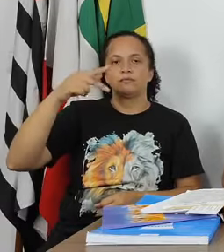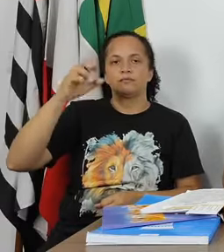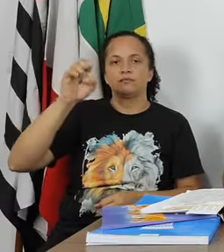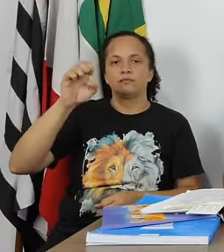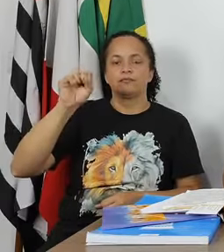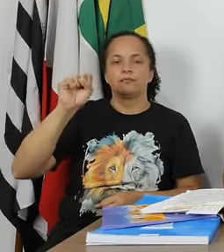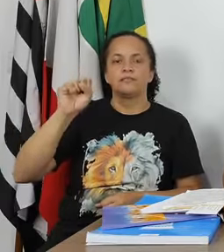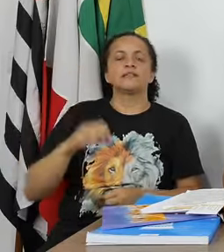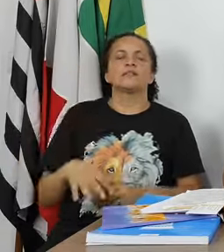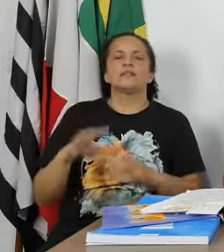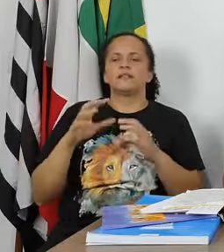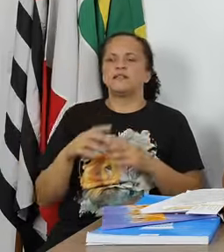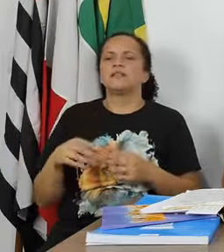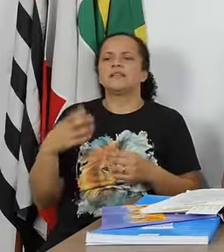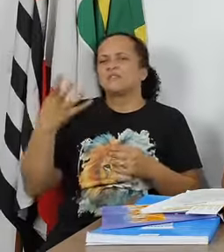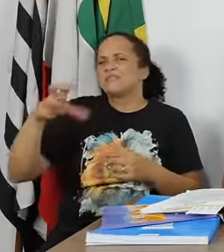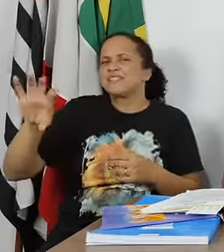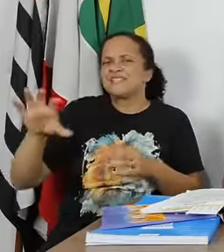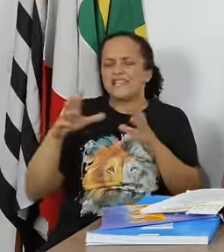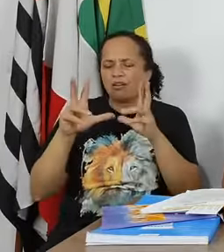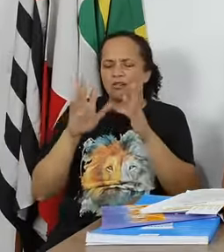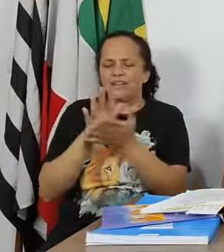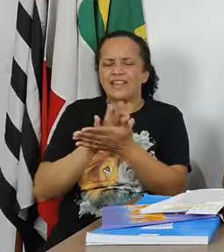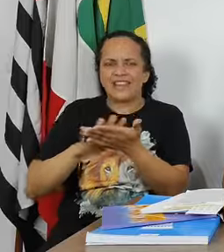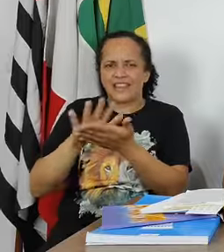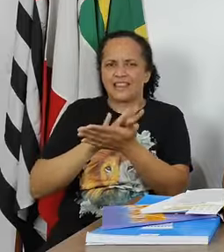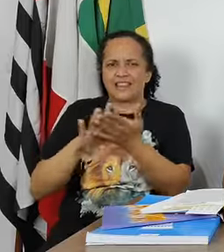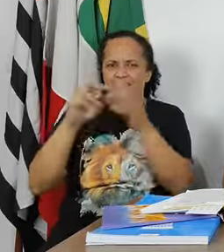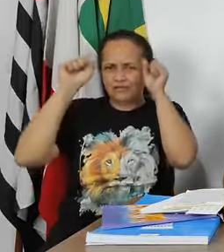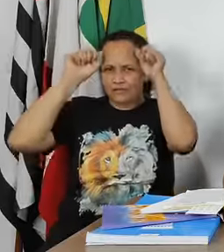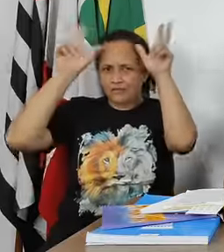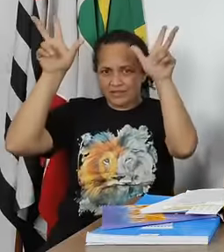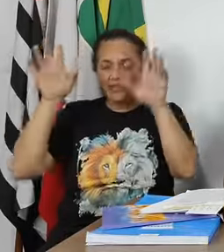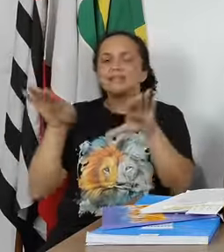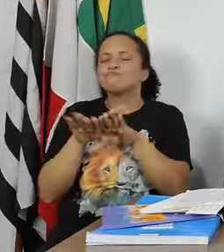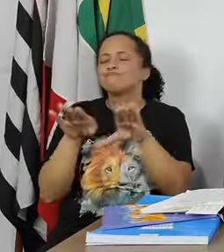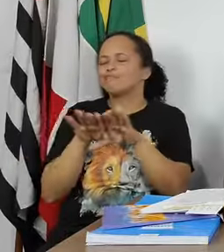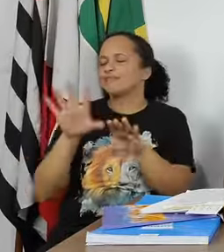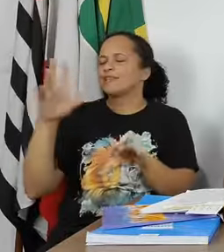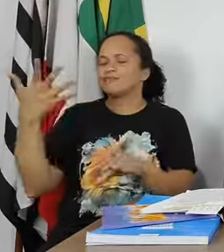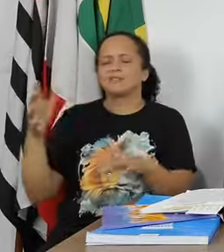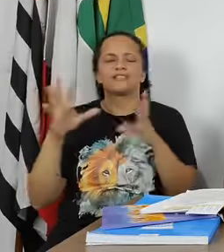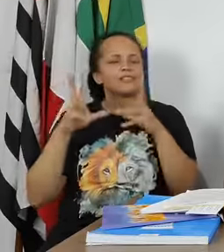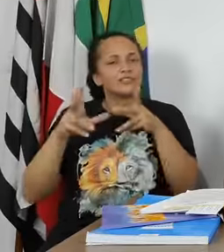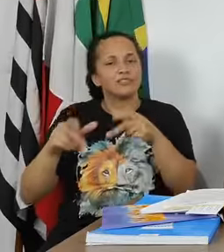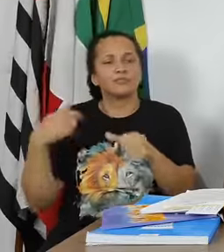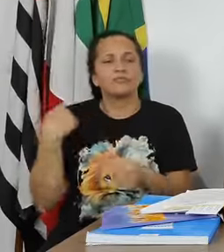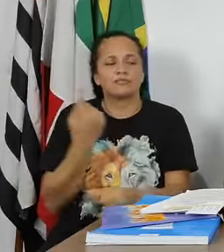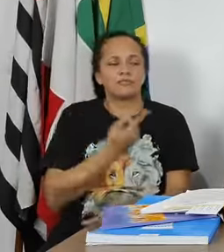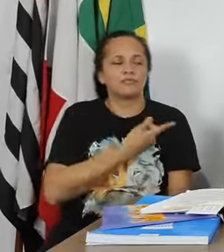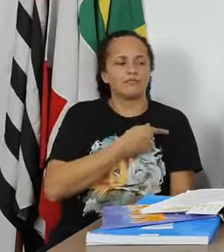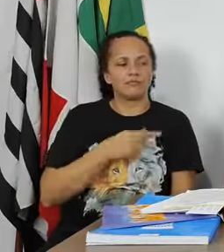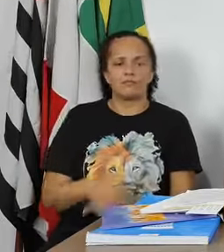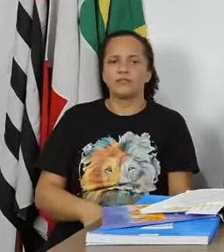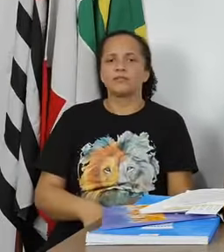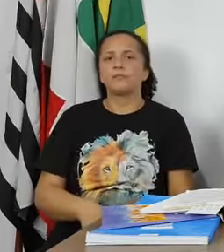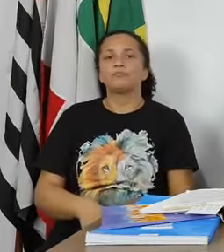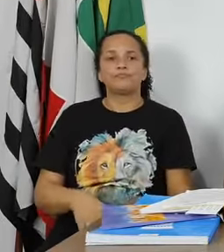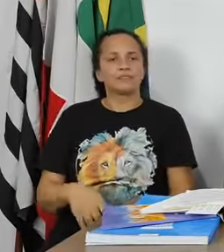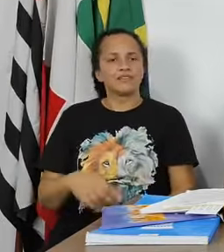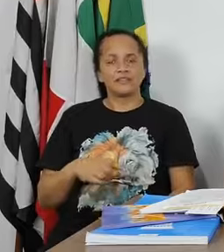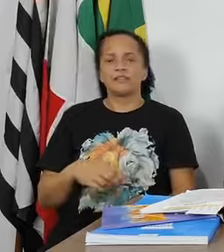de todos corrompidos na mente, réprobos quanto à fé. Eles, todavia, não